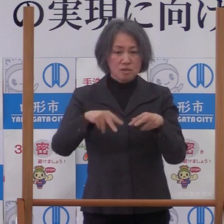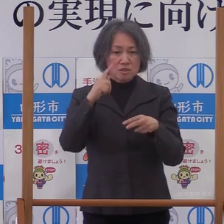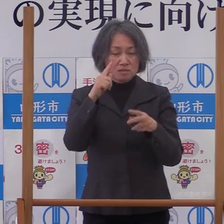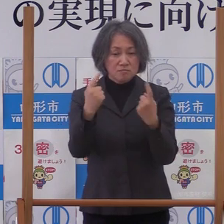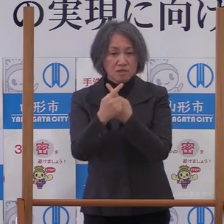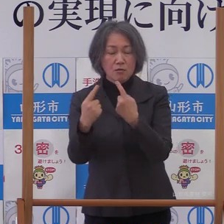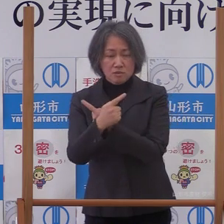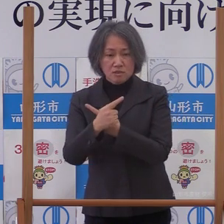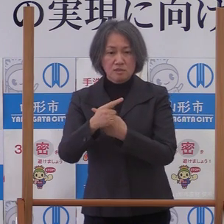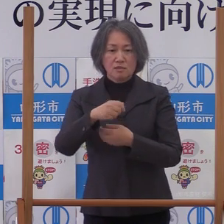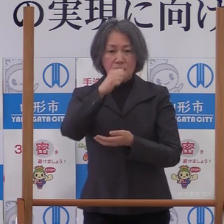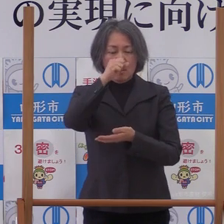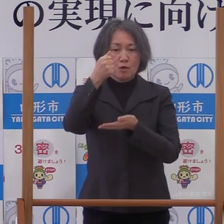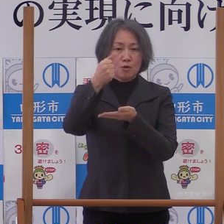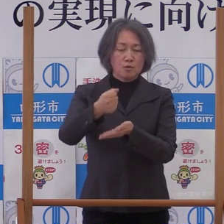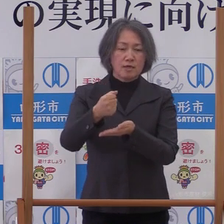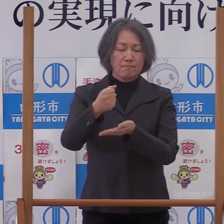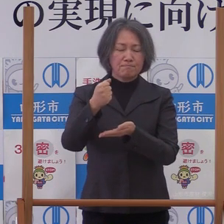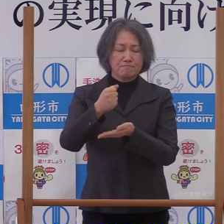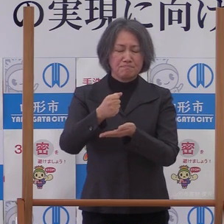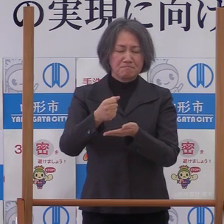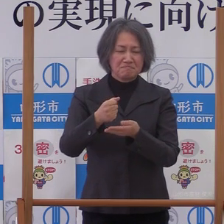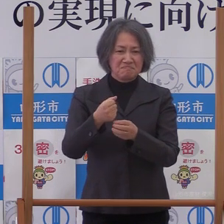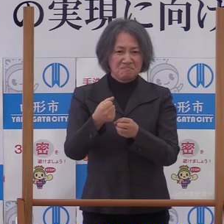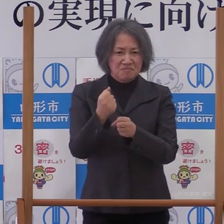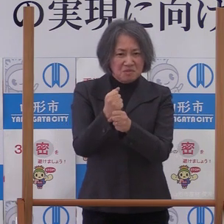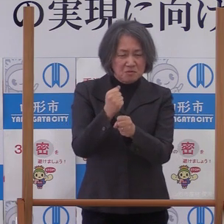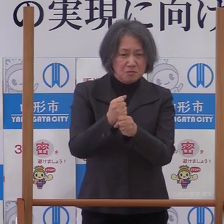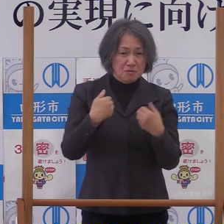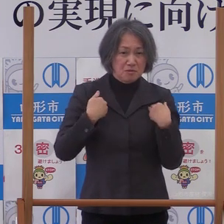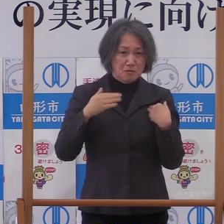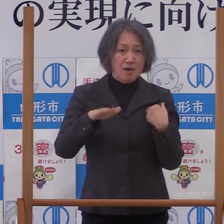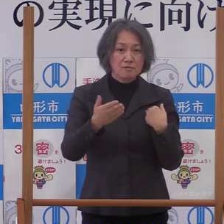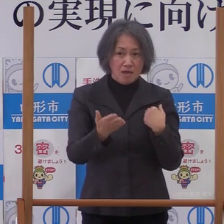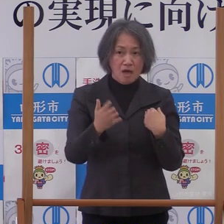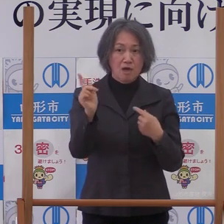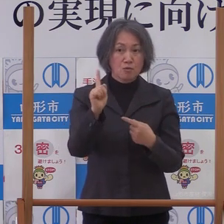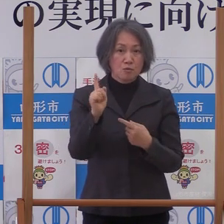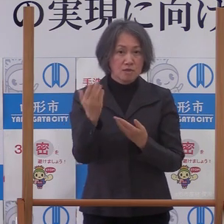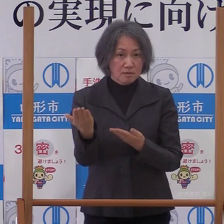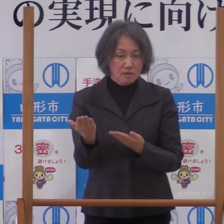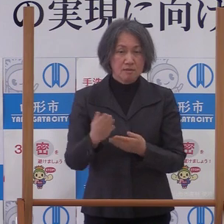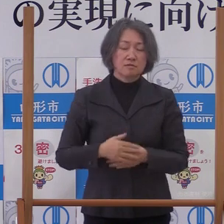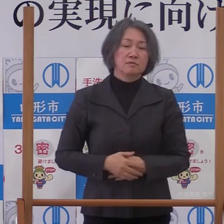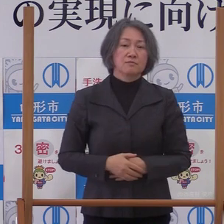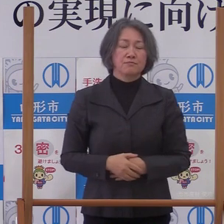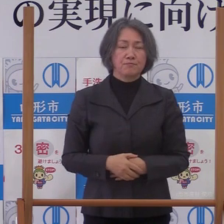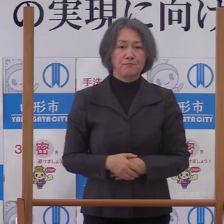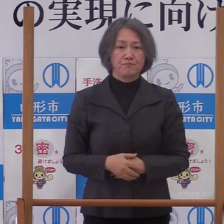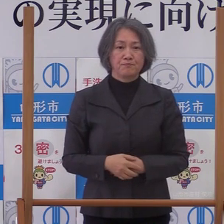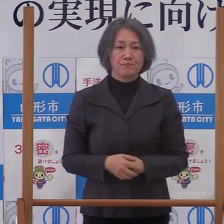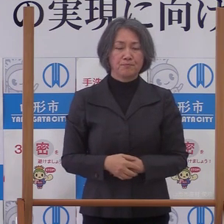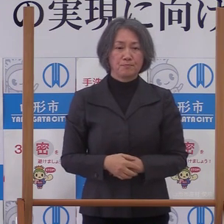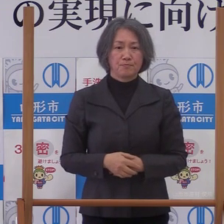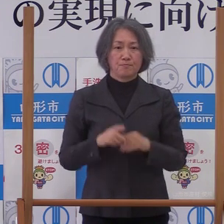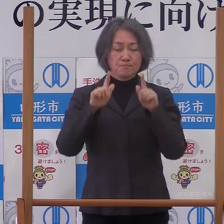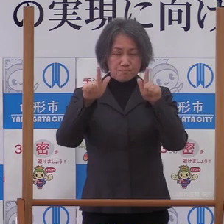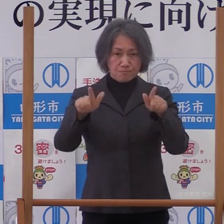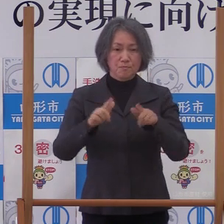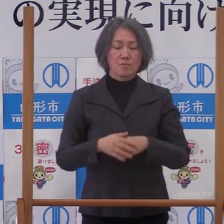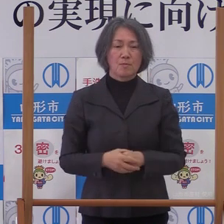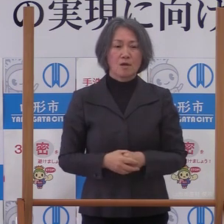出して、何かやるような必要があるのかどうなのか、そのあたりはどういうのがあるでしょうか。 はい、まずこの度